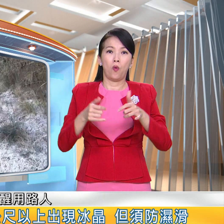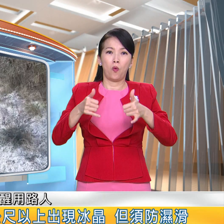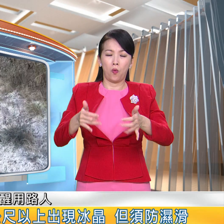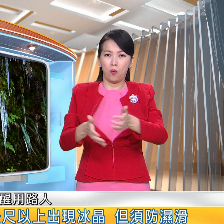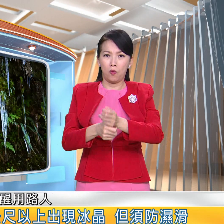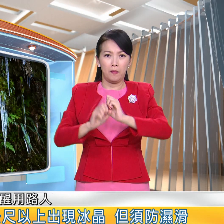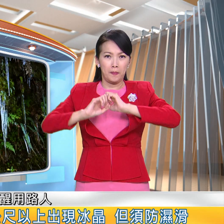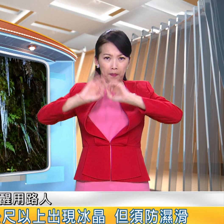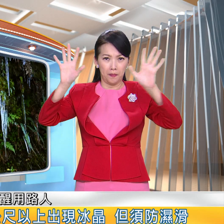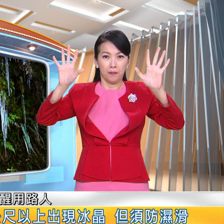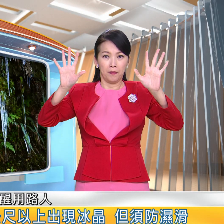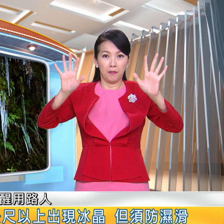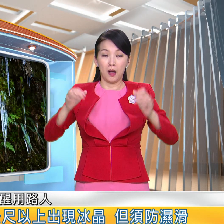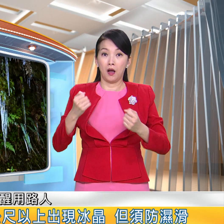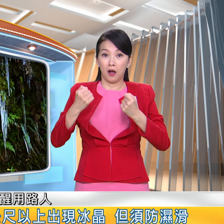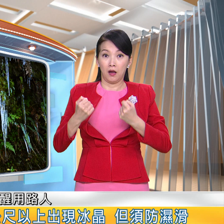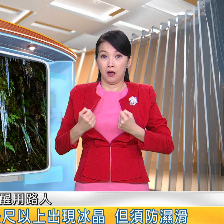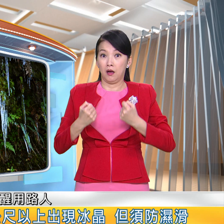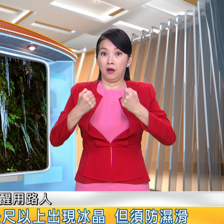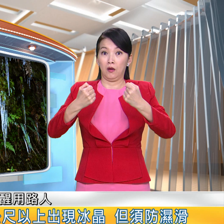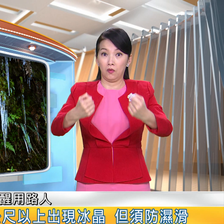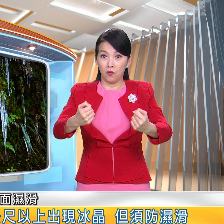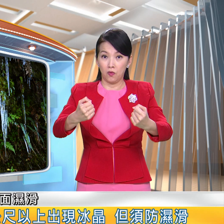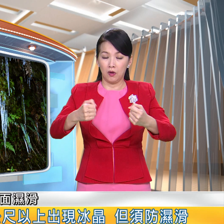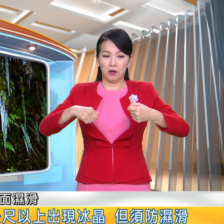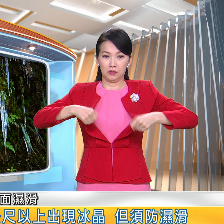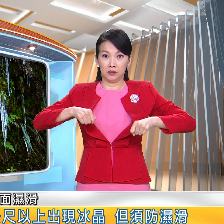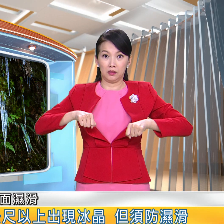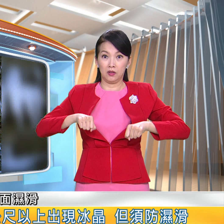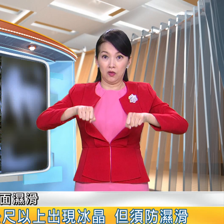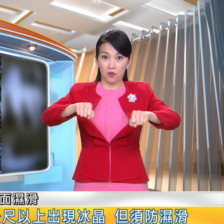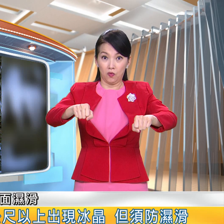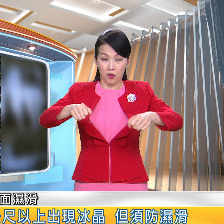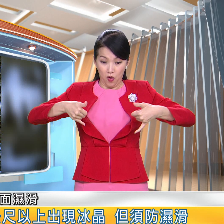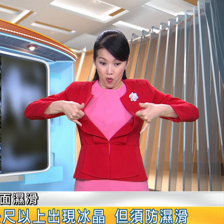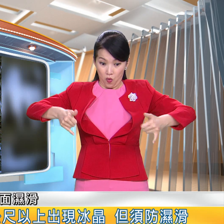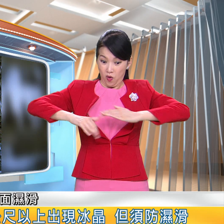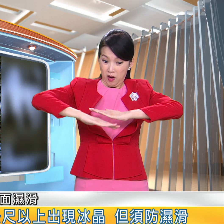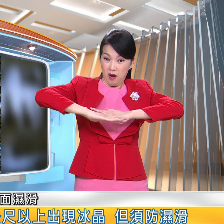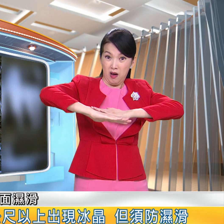公路总局提醒用路人也要小心路面湿滑。